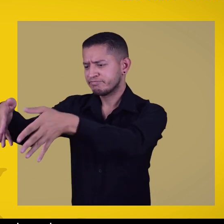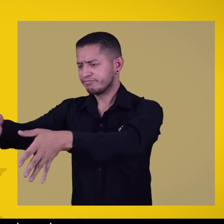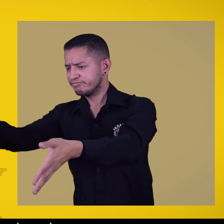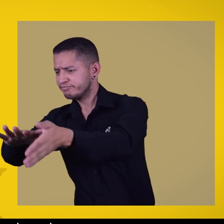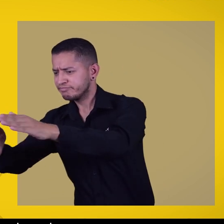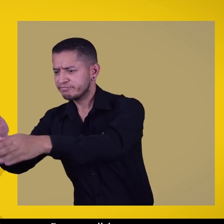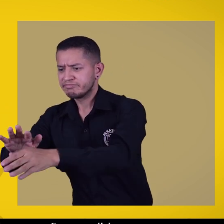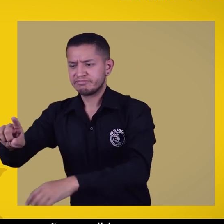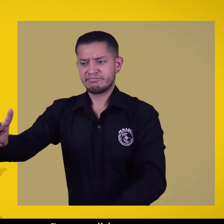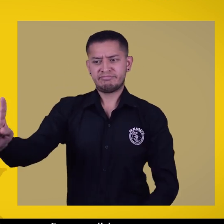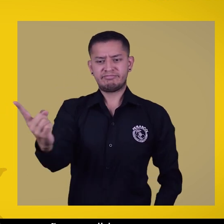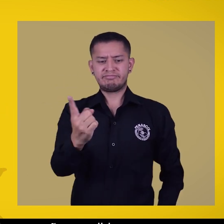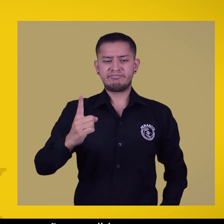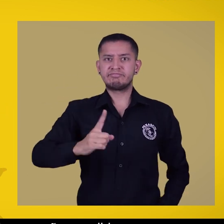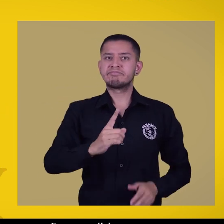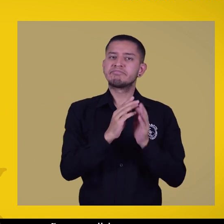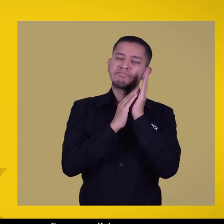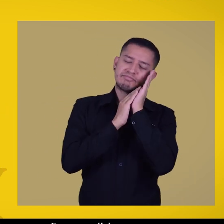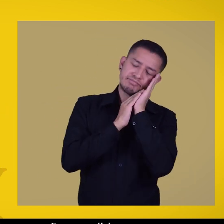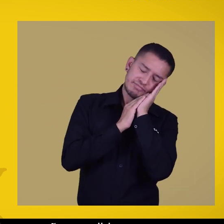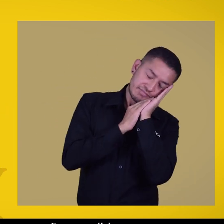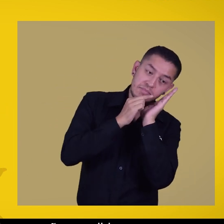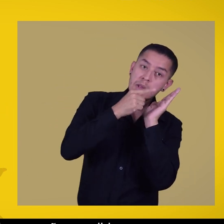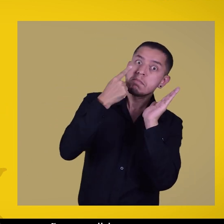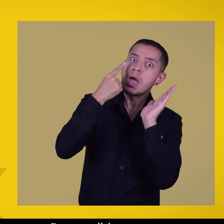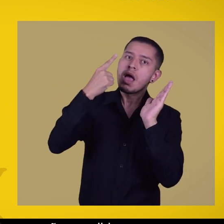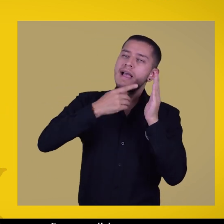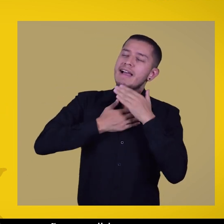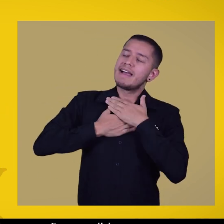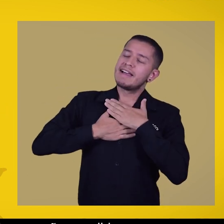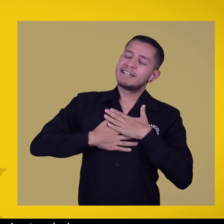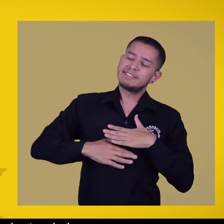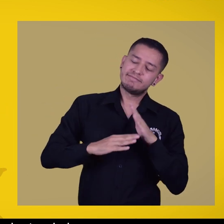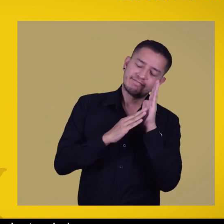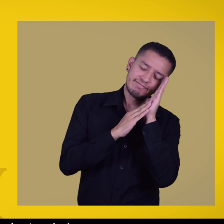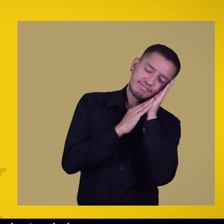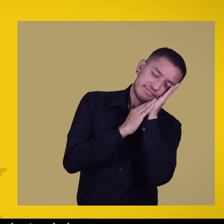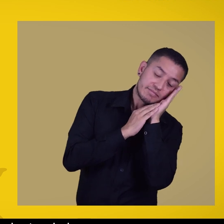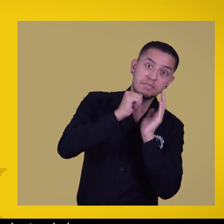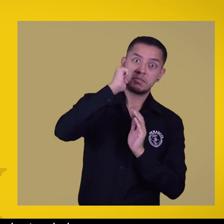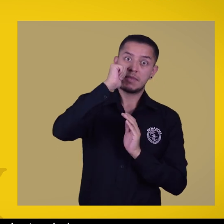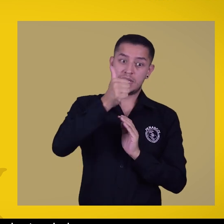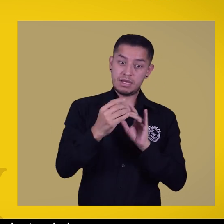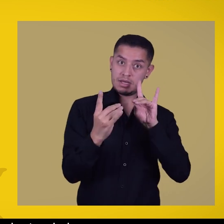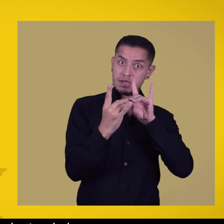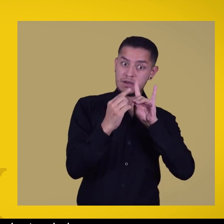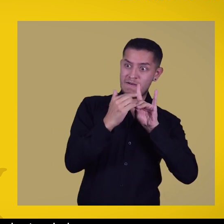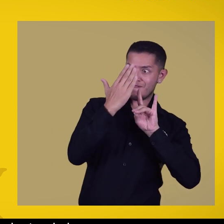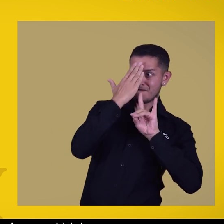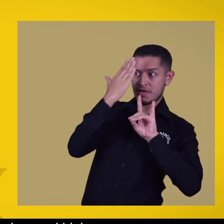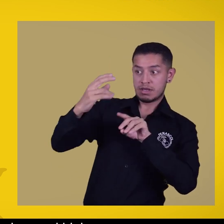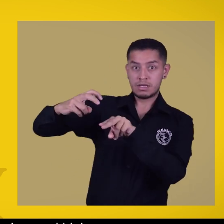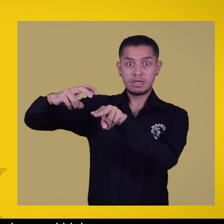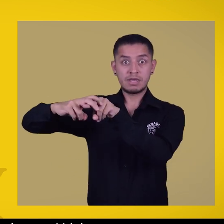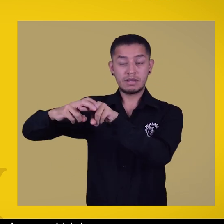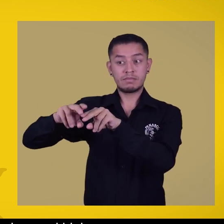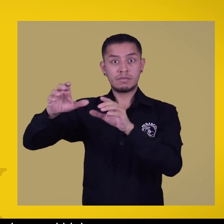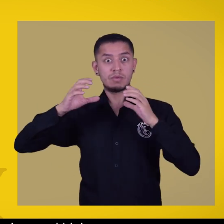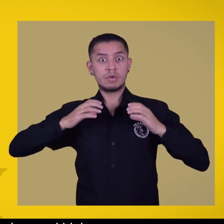siguiente, sin embargo, al despertar de su primer sueño apacible, lo encontró otra vez dentro de la casa,